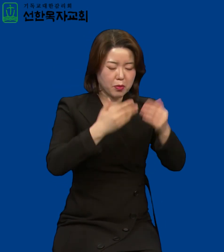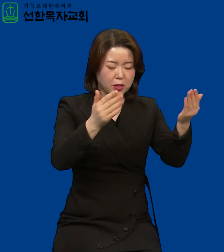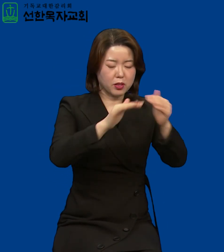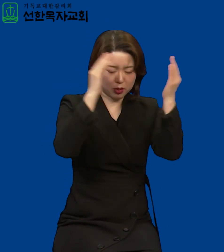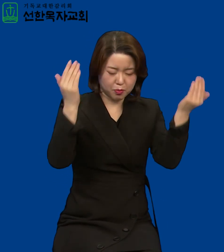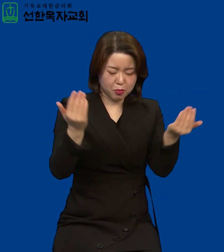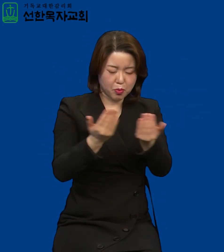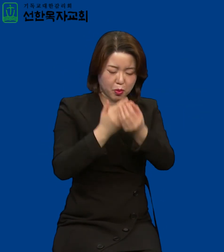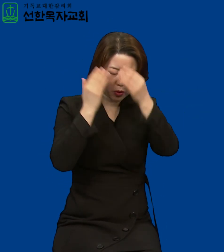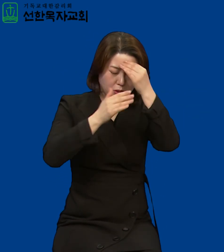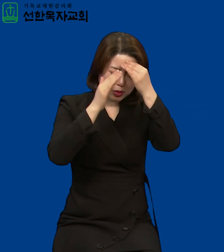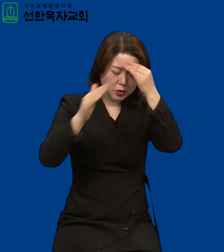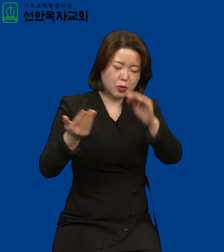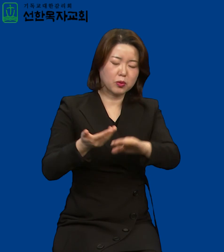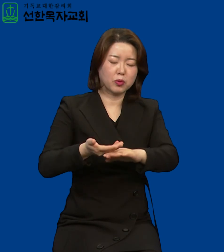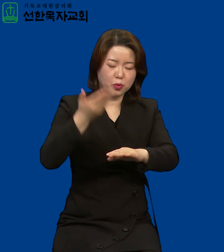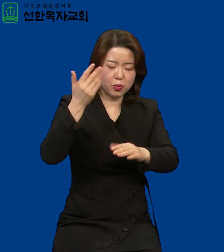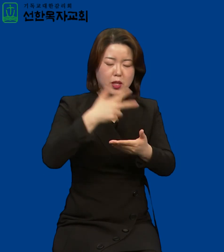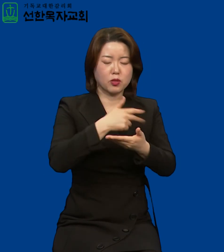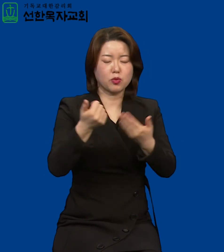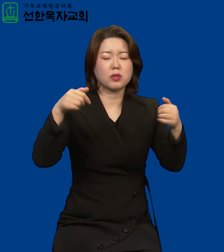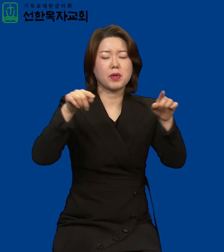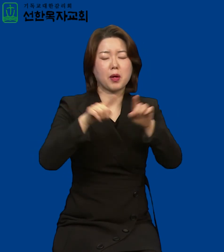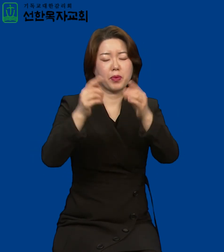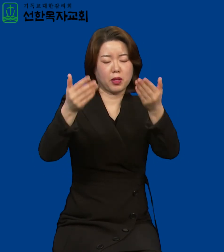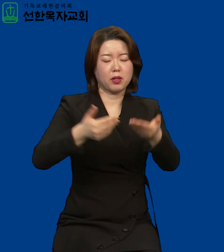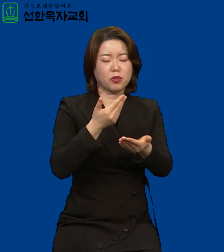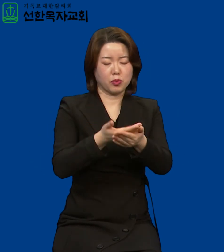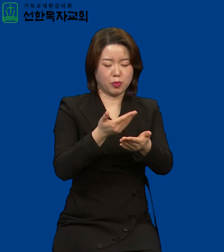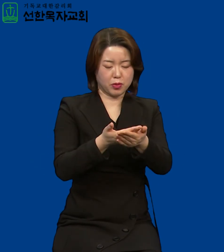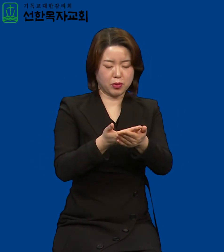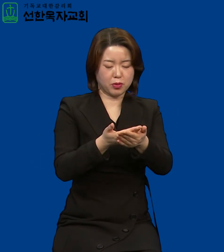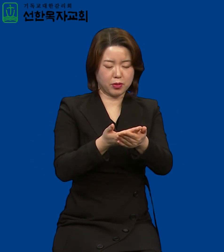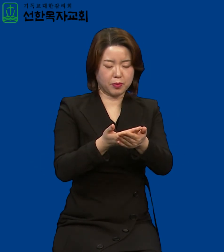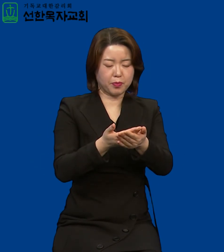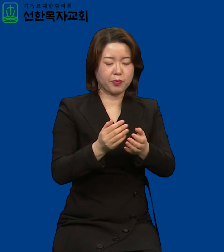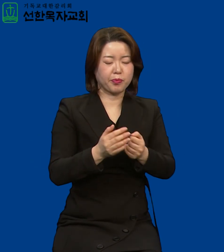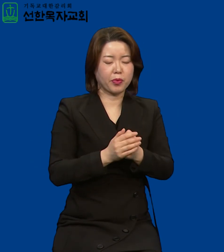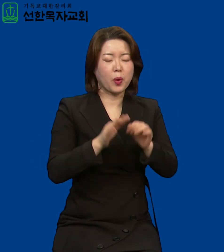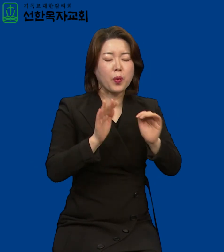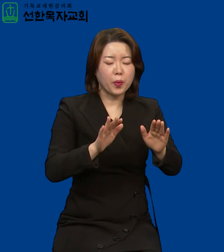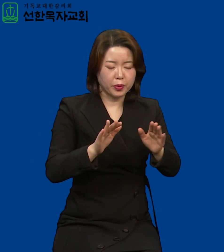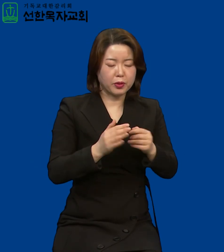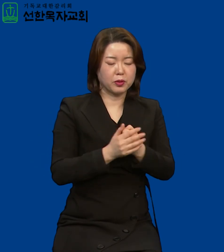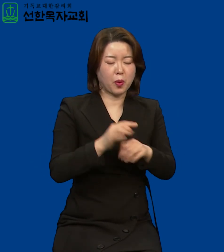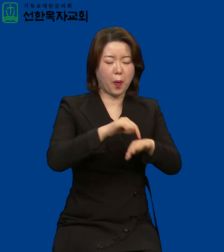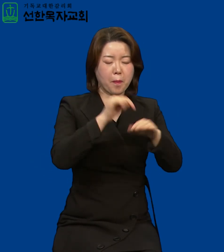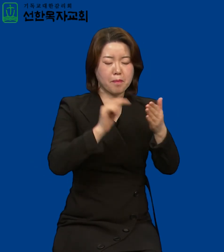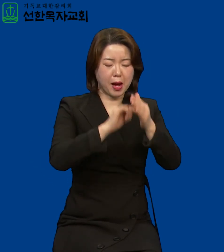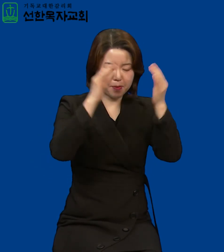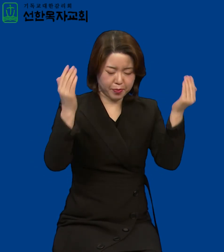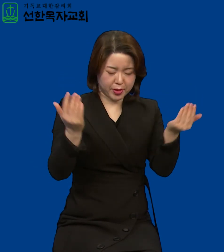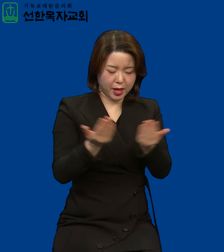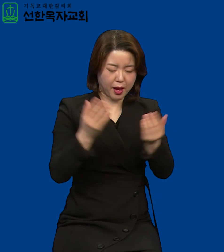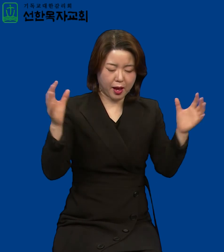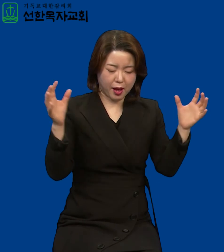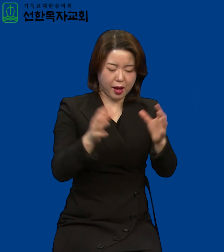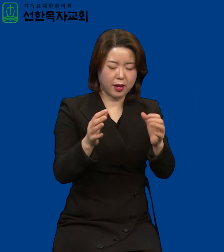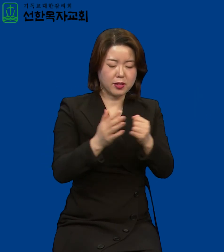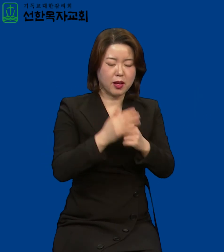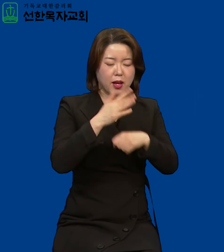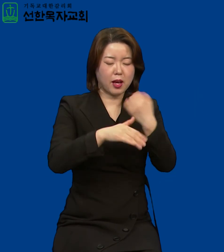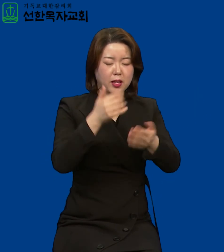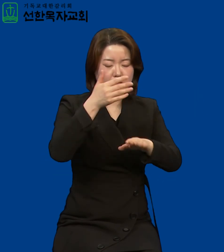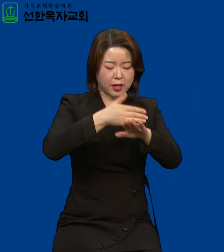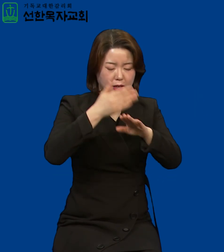모든 성도들 위해 주님 함께 하소서. 오늘도 마음을 다하여 하나님께 감사의